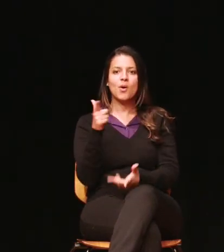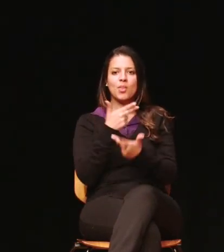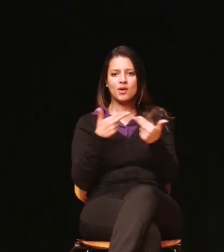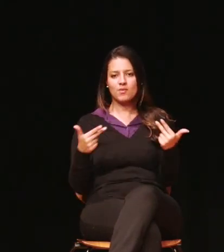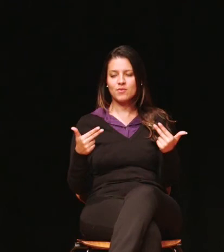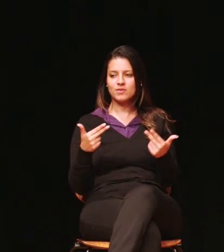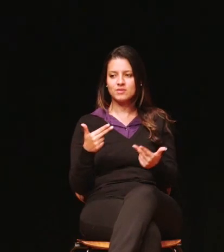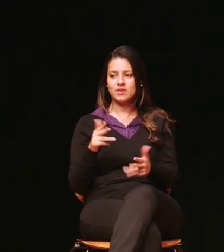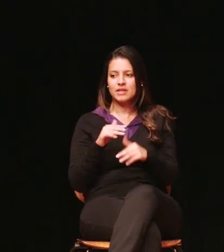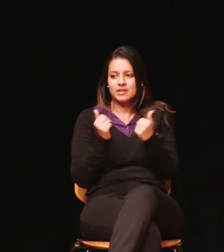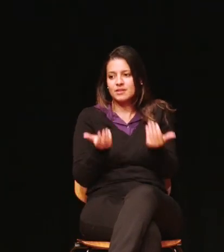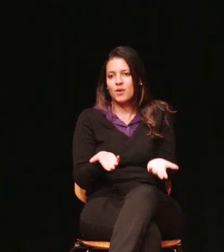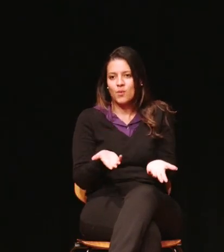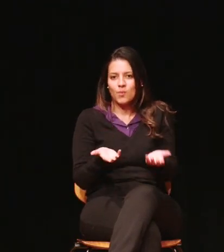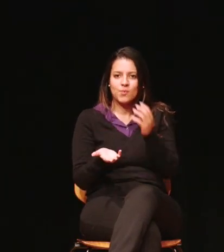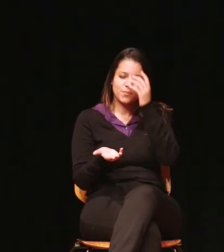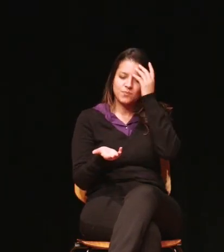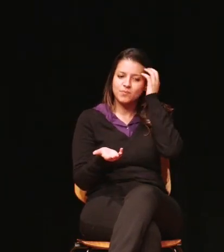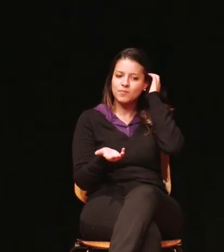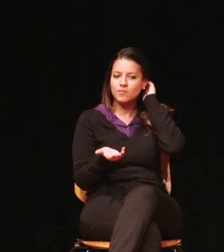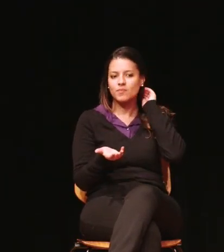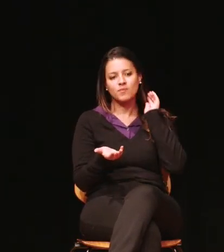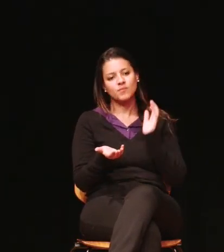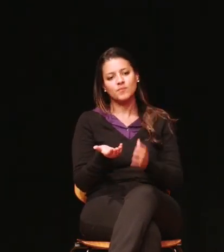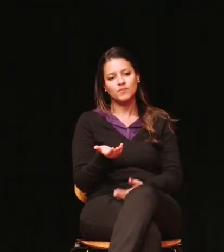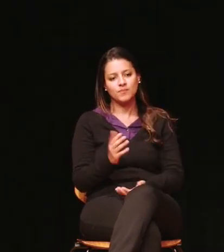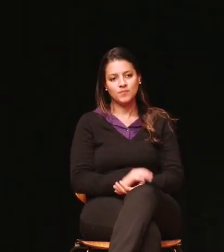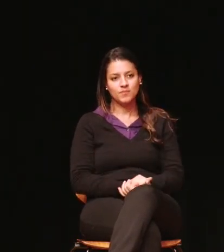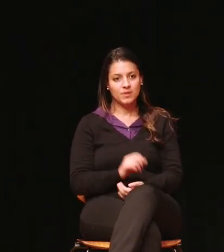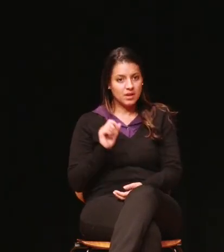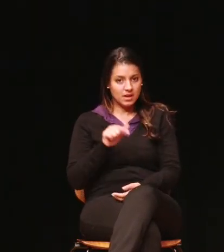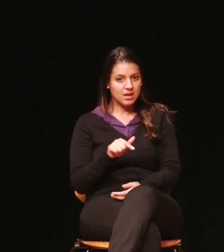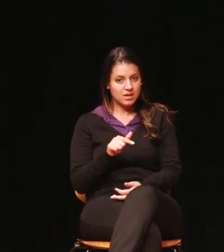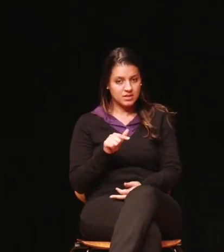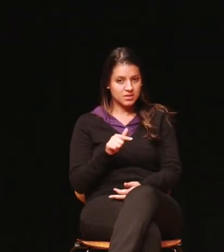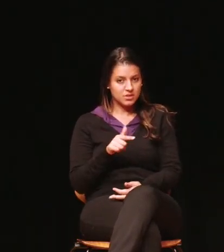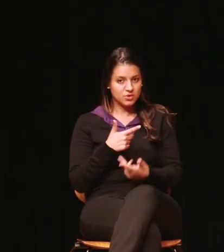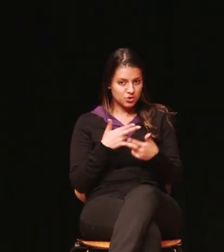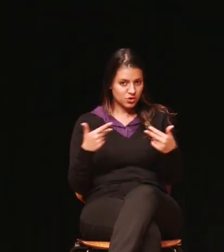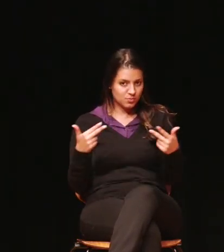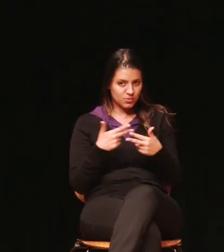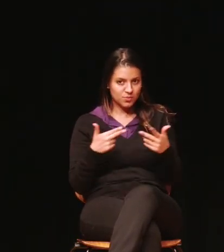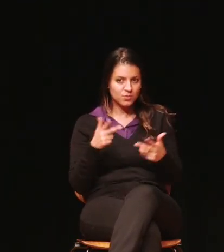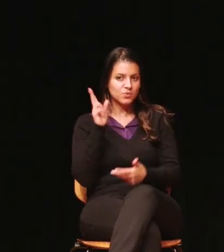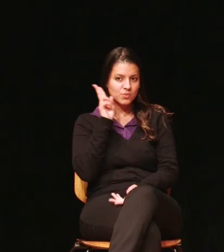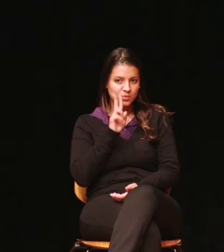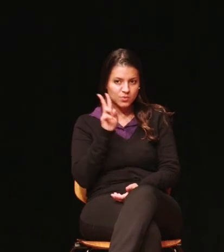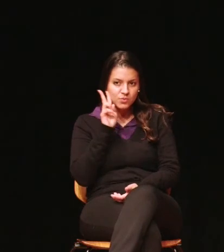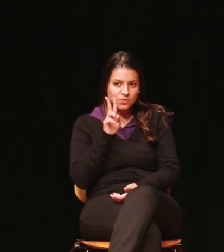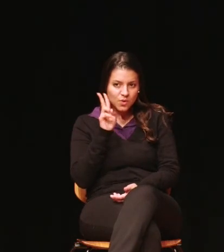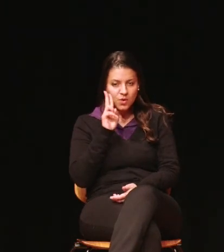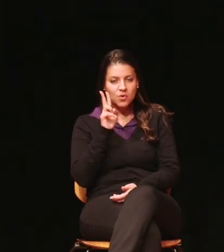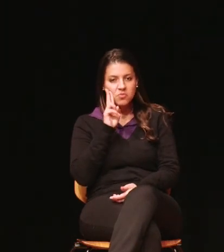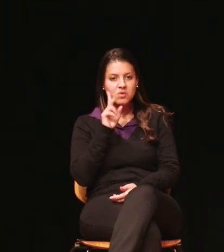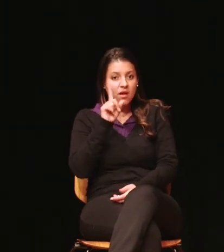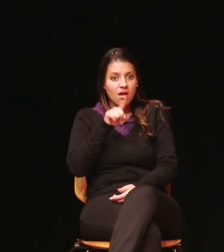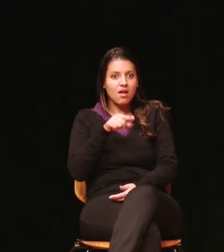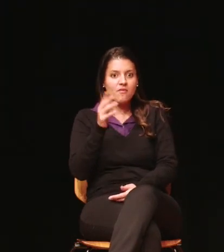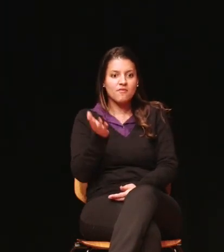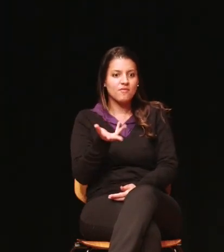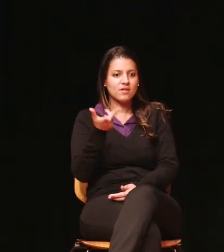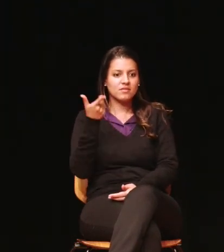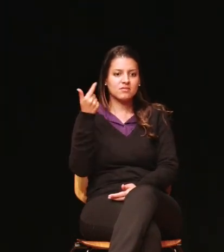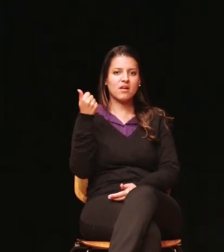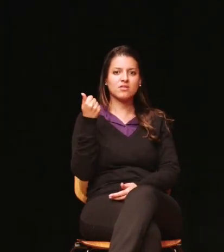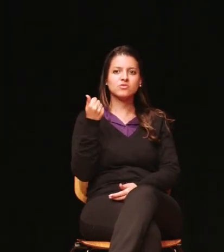Então, diciamo così, questo tipo di escolha è una escolha fantastica, cioè